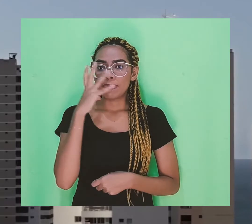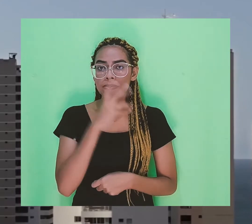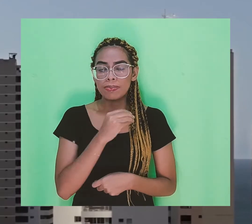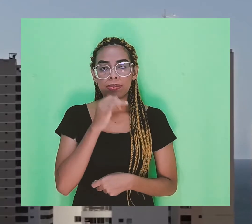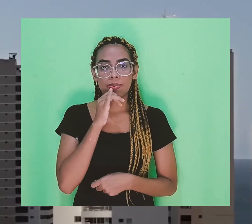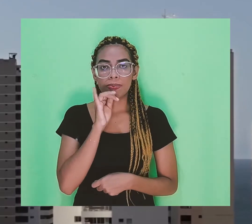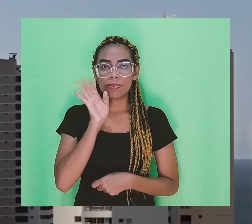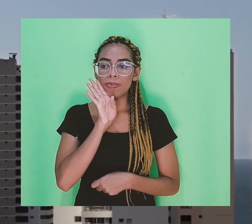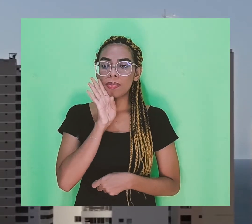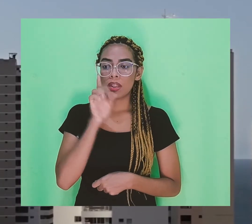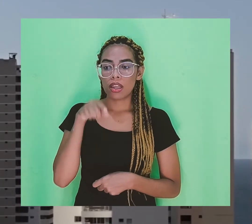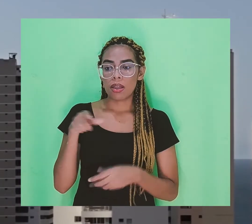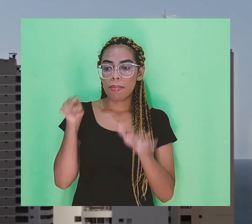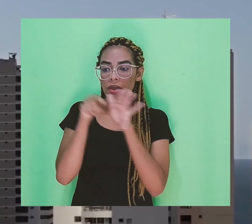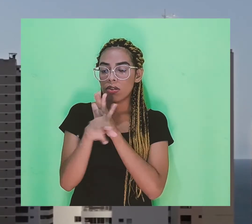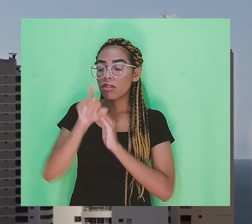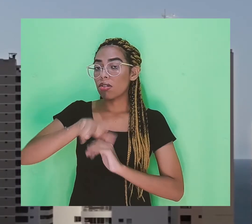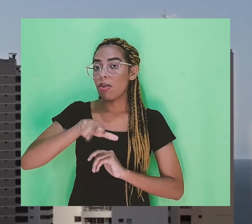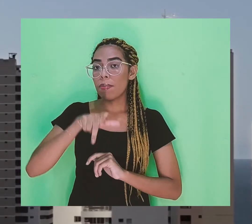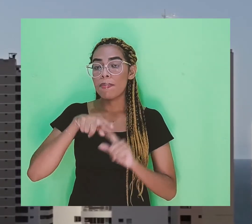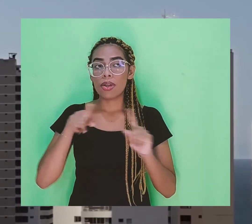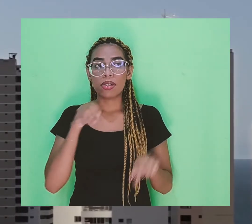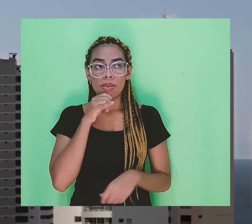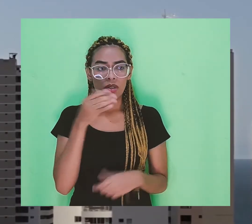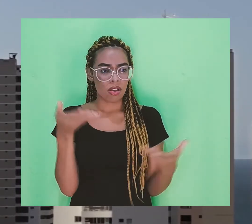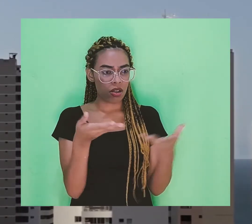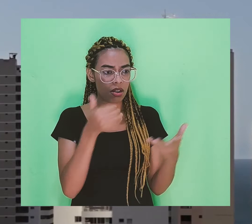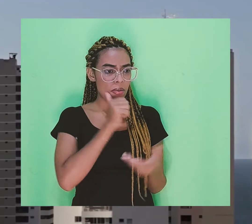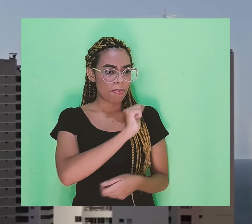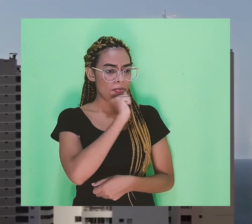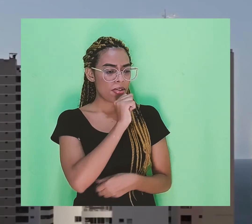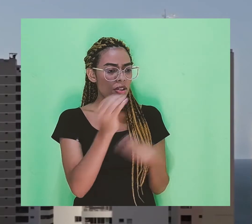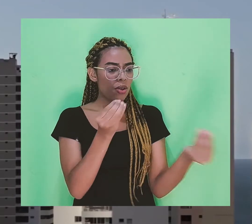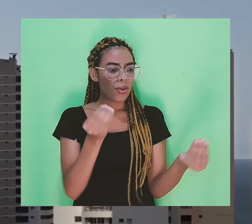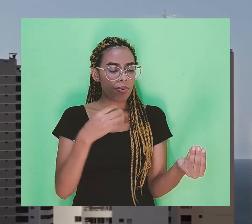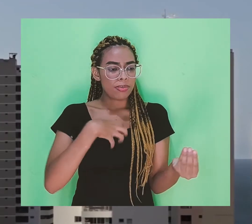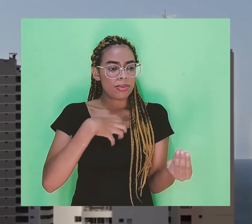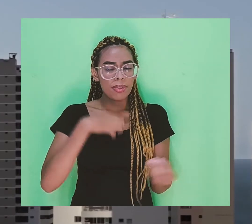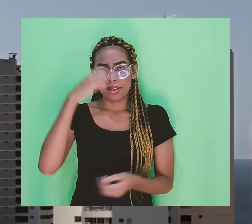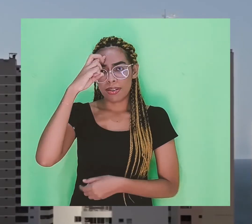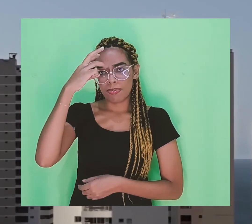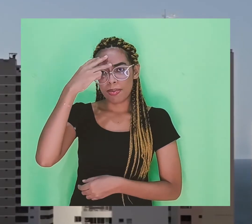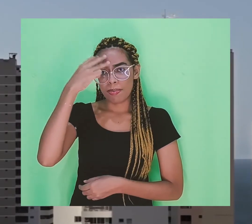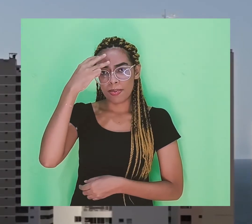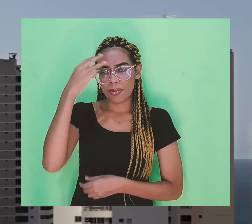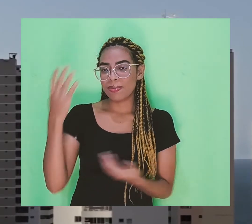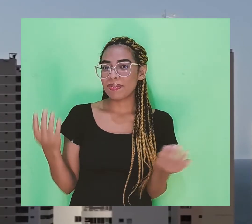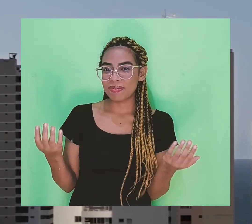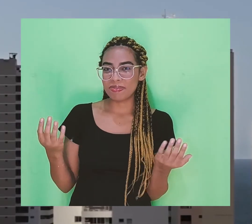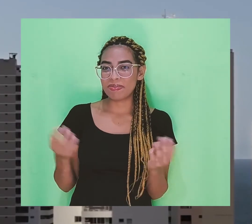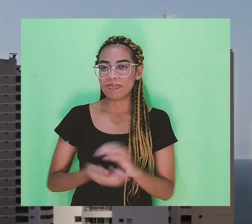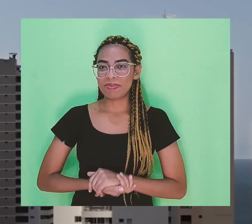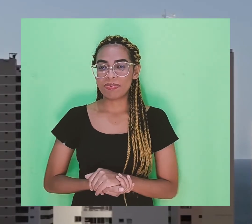emendar, que isso não foi uma pergunta, na verdade, mas a outra é, que tu agora é mãe, como é que vai ser contigo essa relação de memória, assim? Gente, esse Sei que, negócio de sei que,